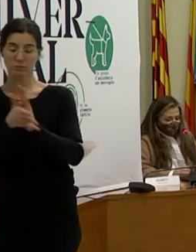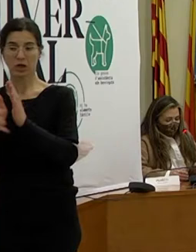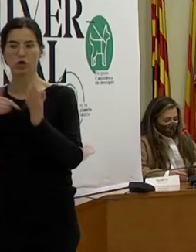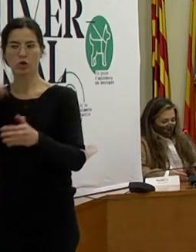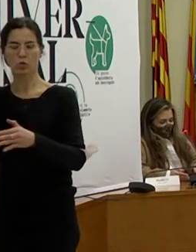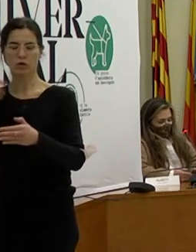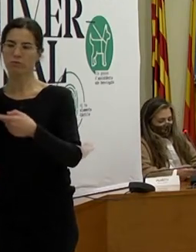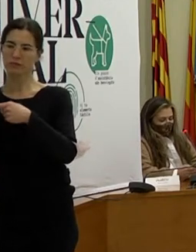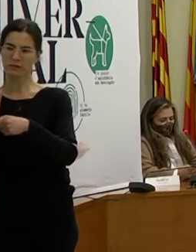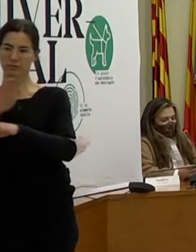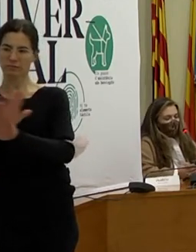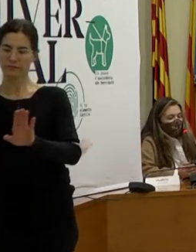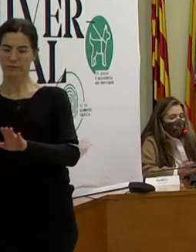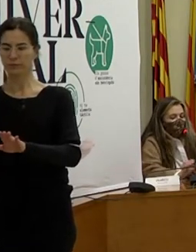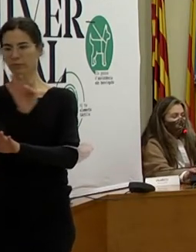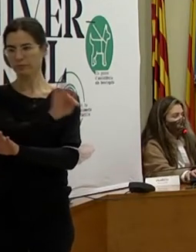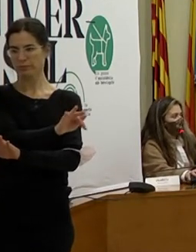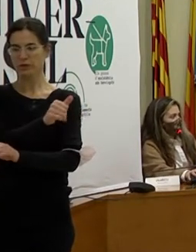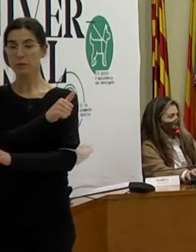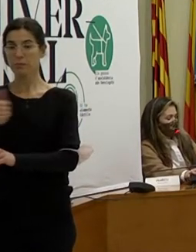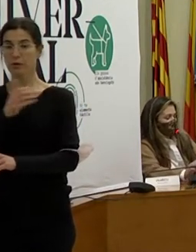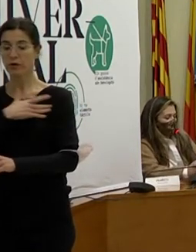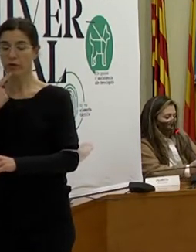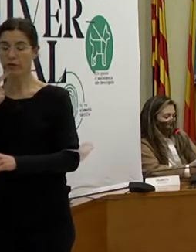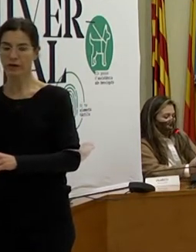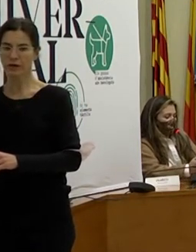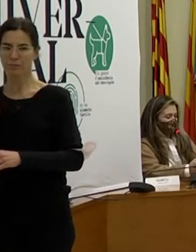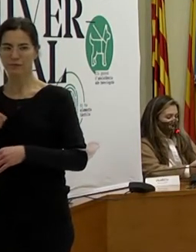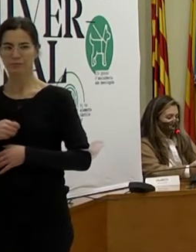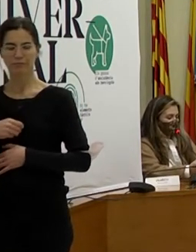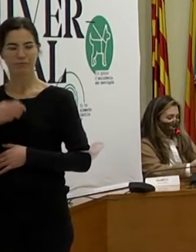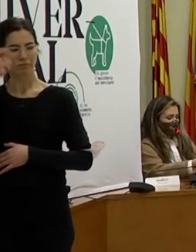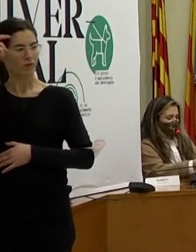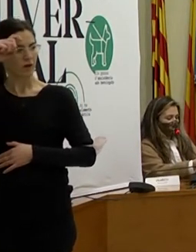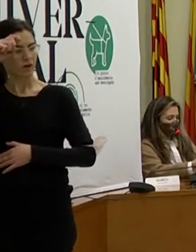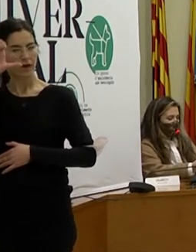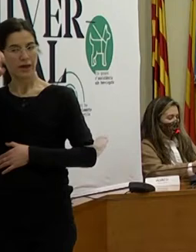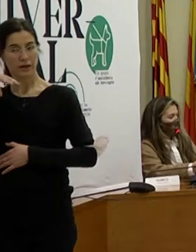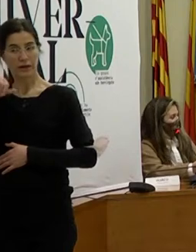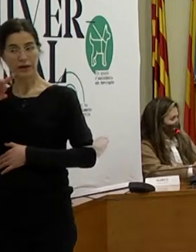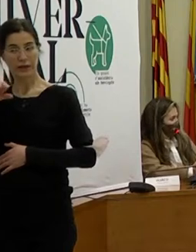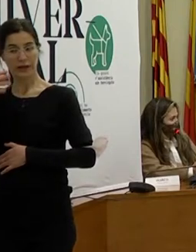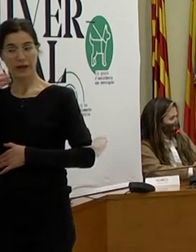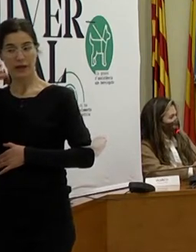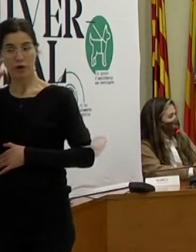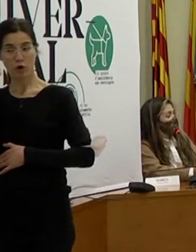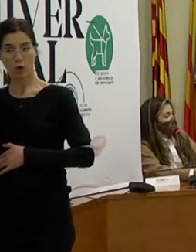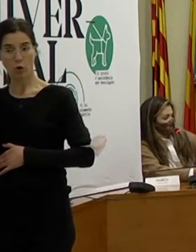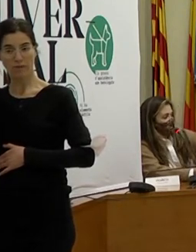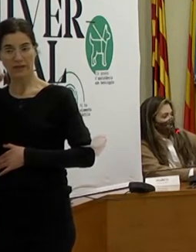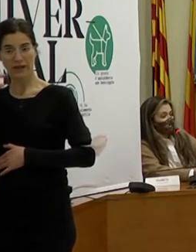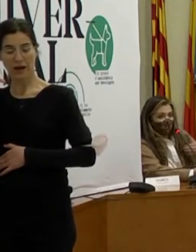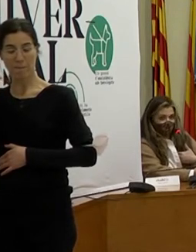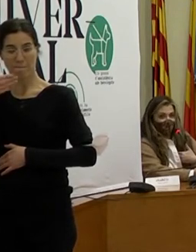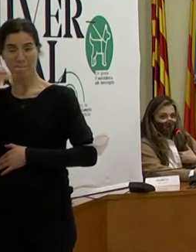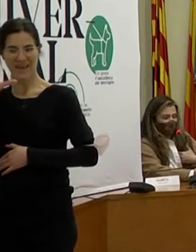presento. En primer lloc tenim l'Enrique Rovira Veleta, que